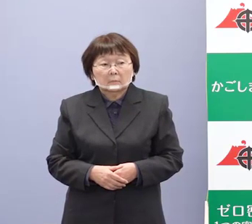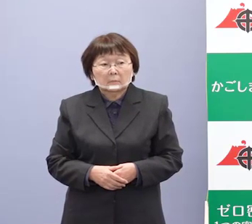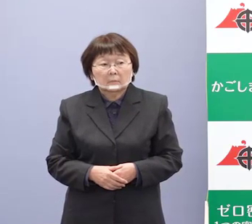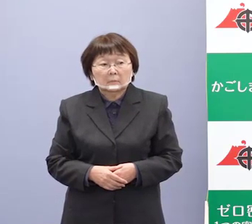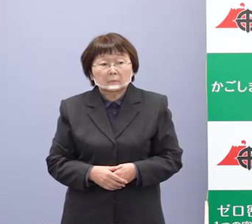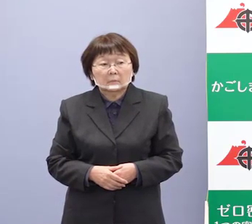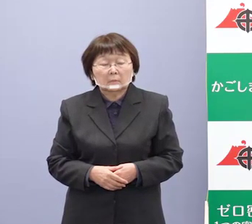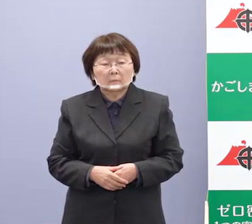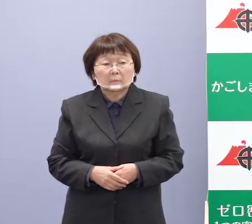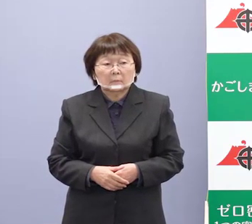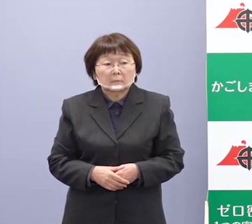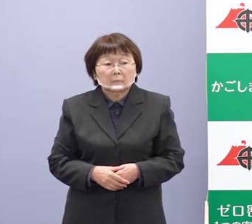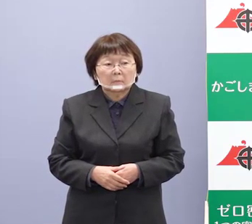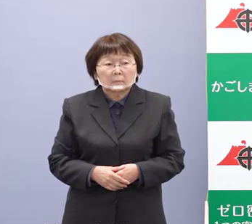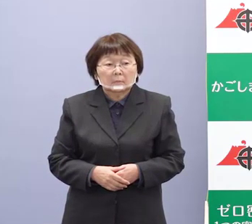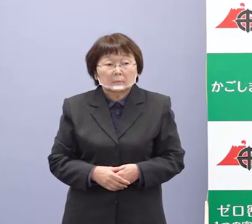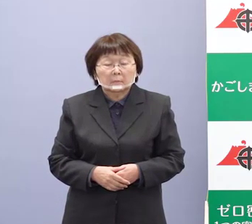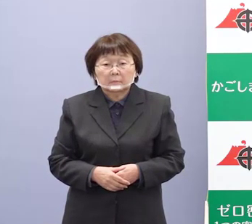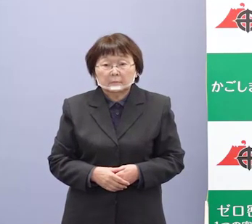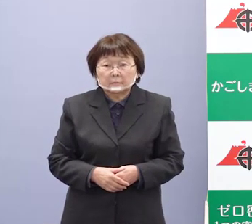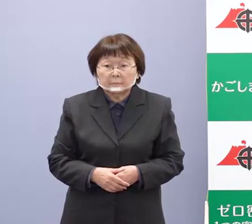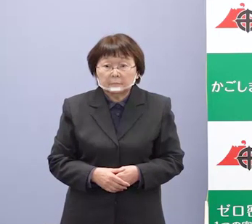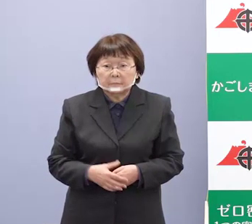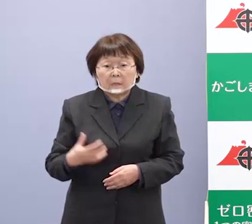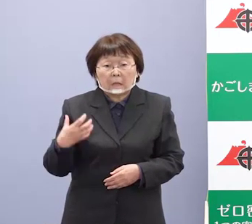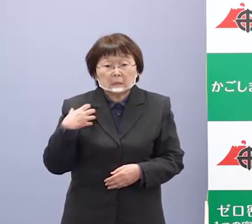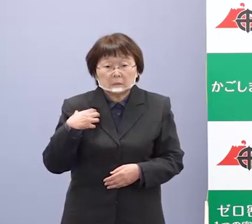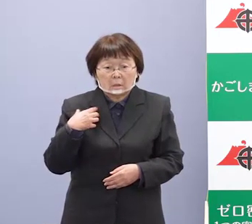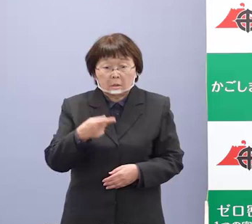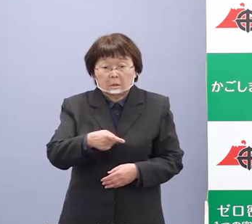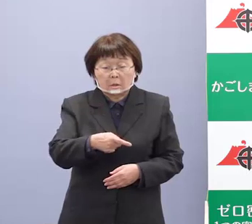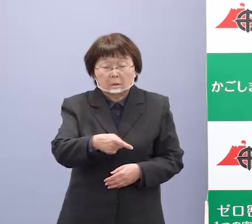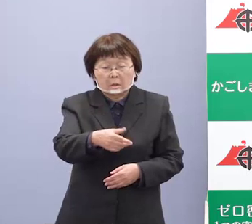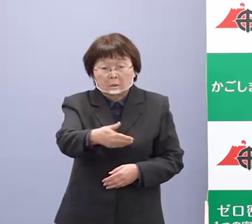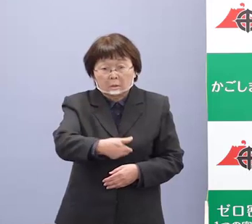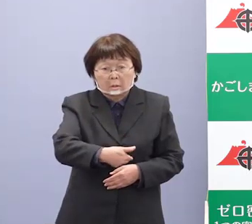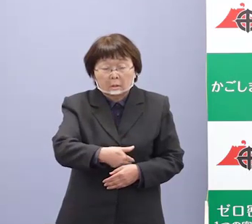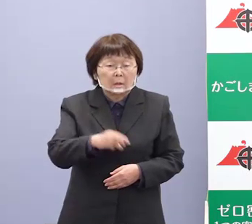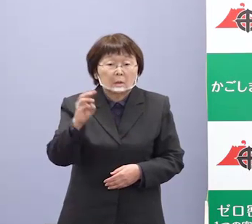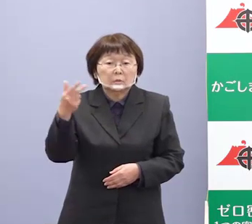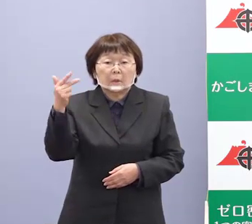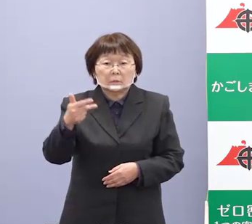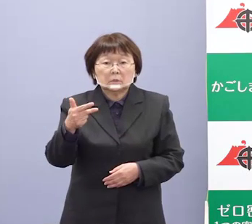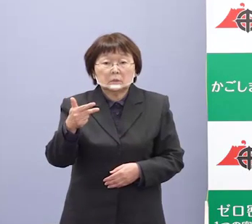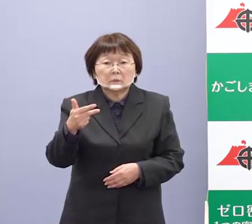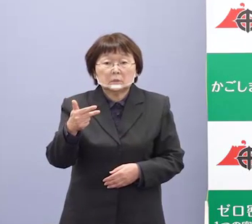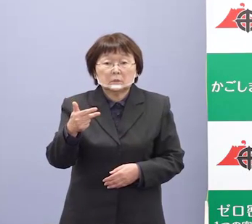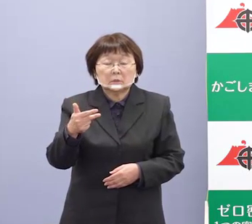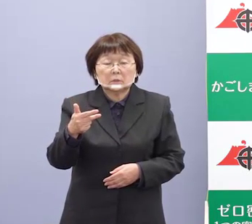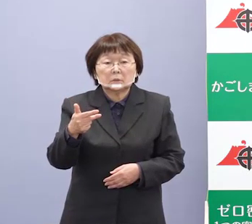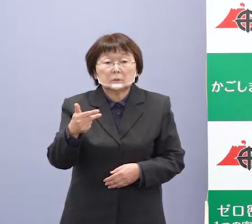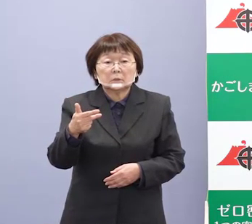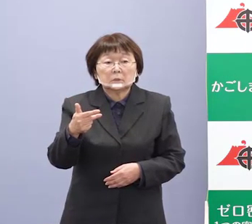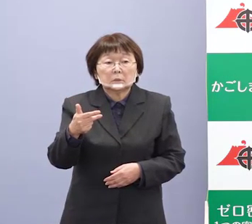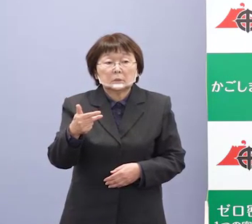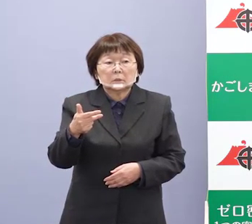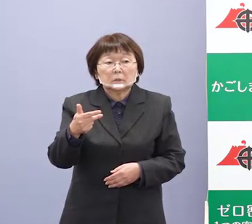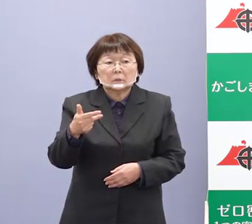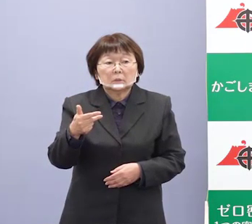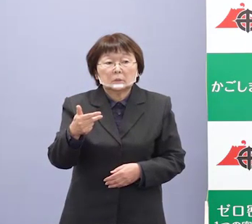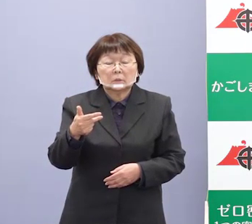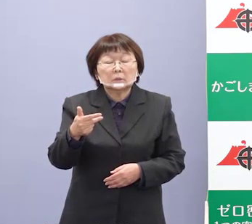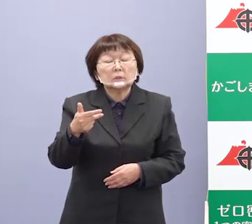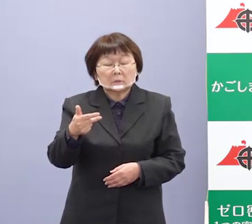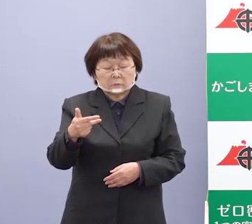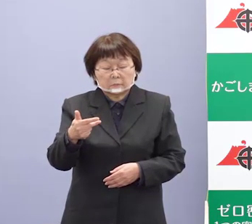まあ、今後市長、鹿児島市のとしてですね、主張すべきことを主張